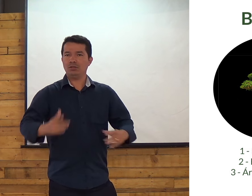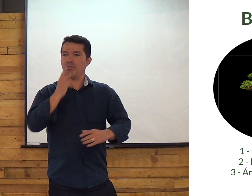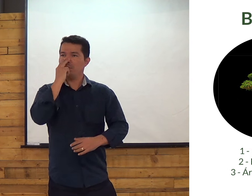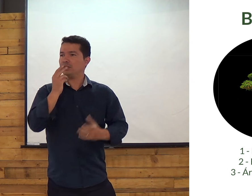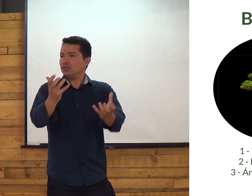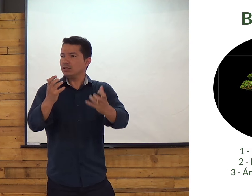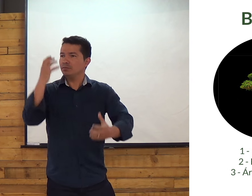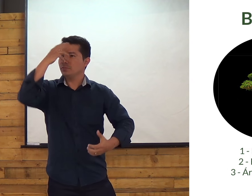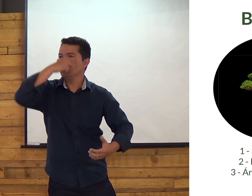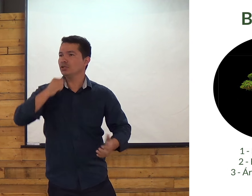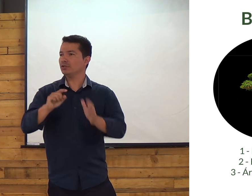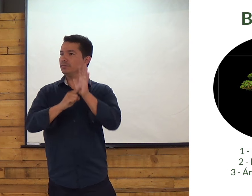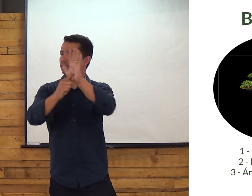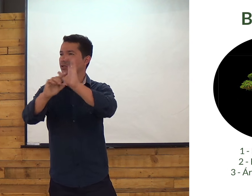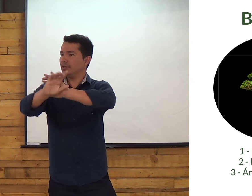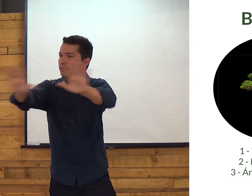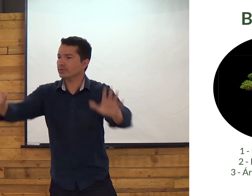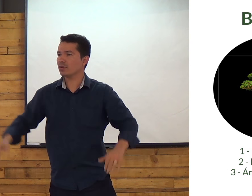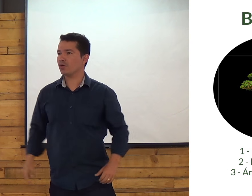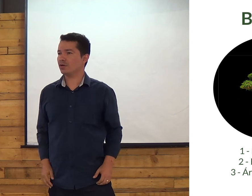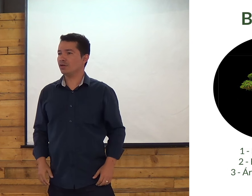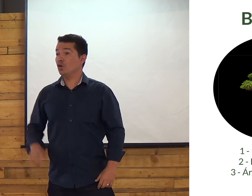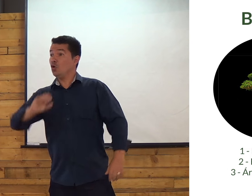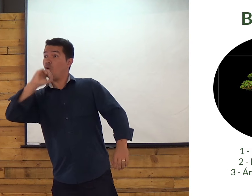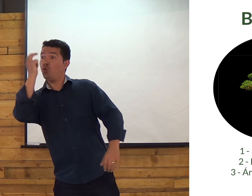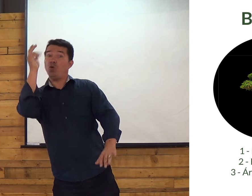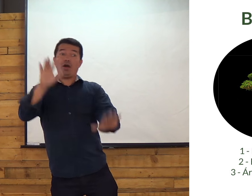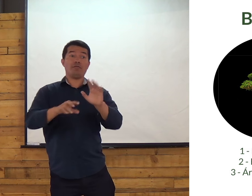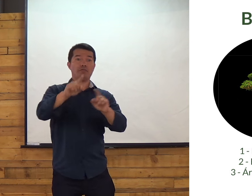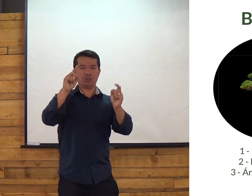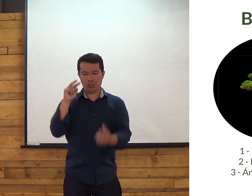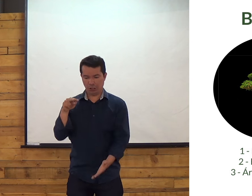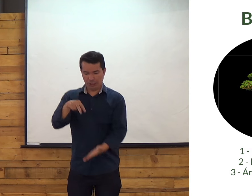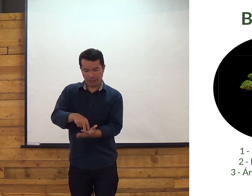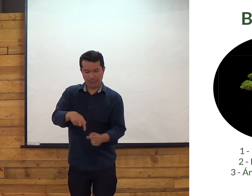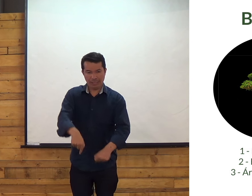oi. Mas é só a aparência bonita.